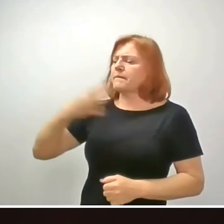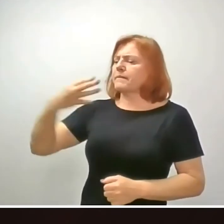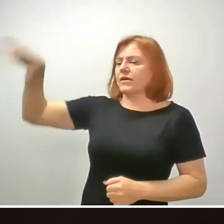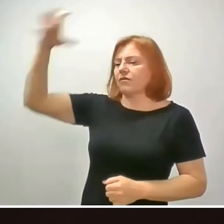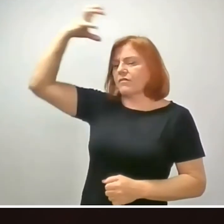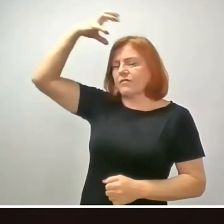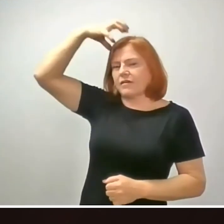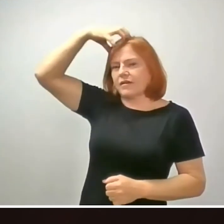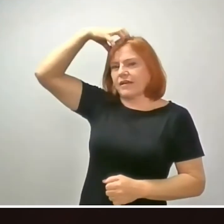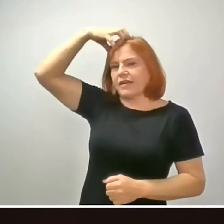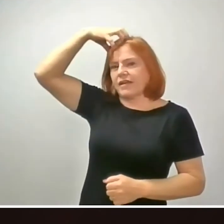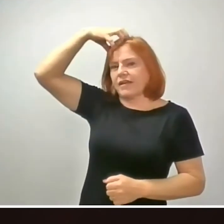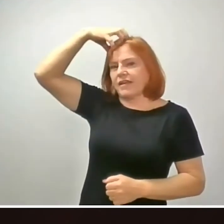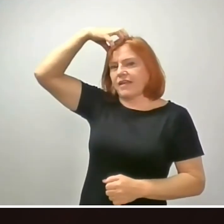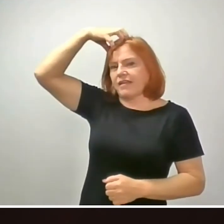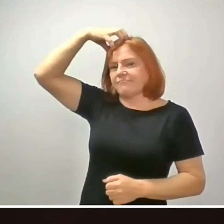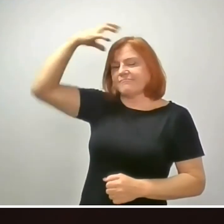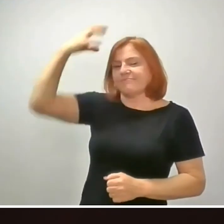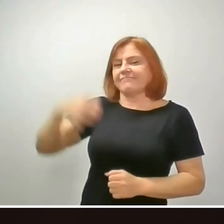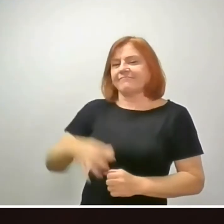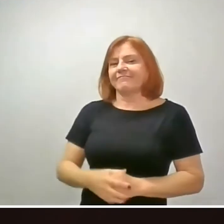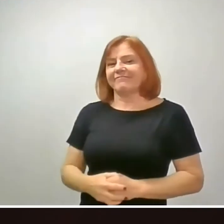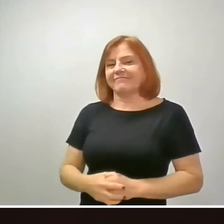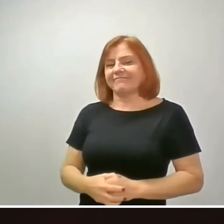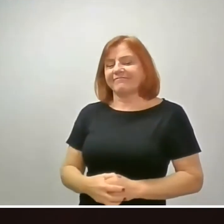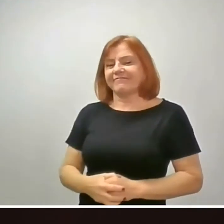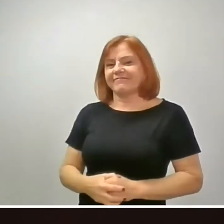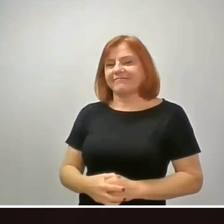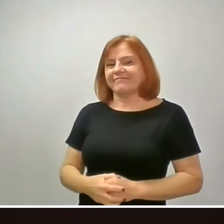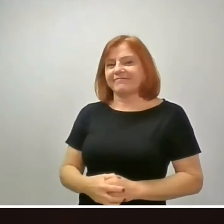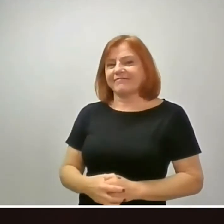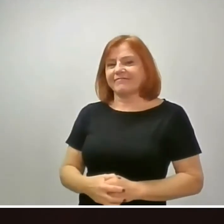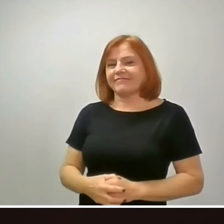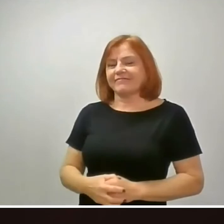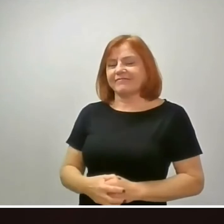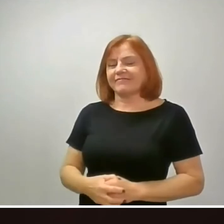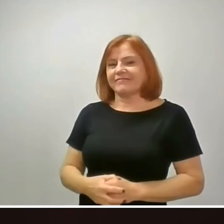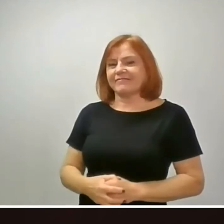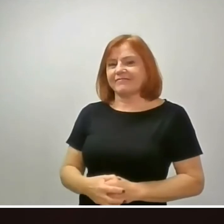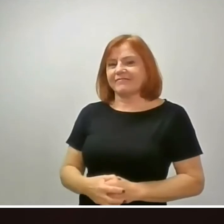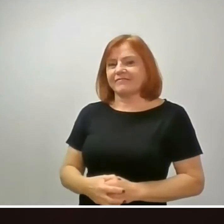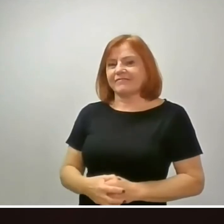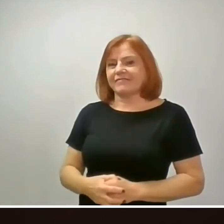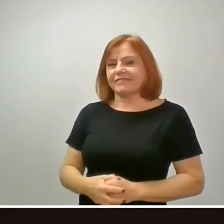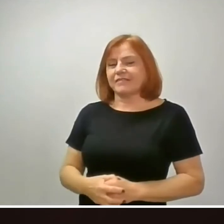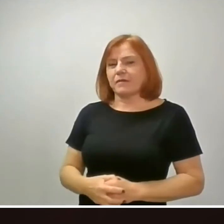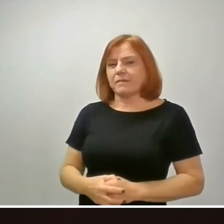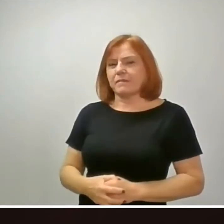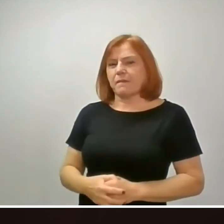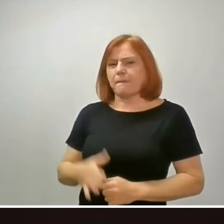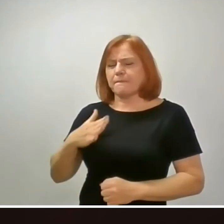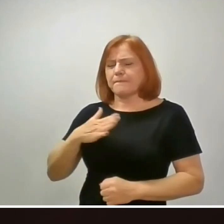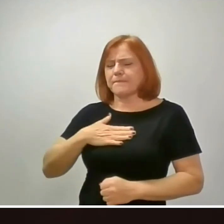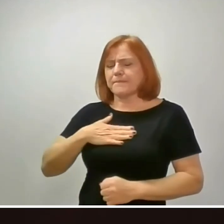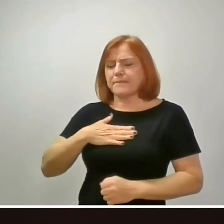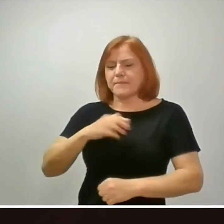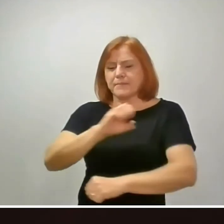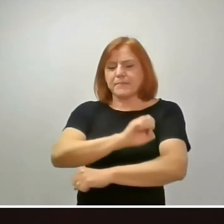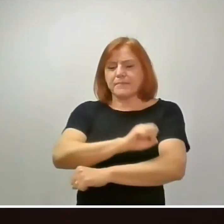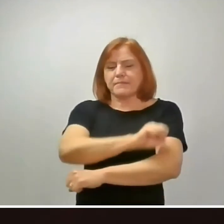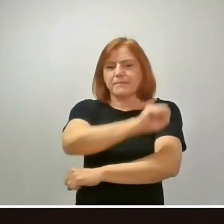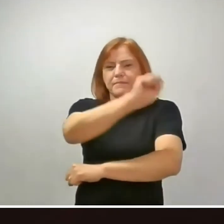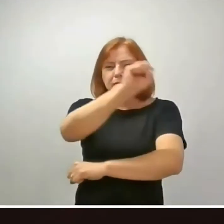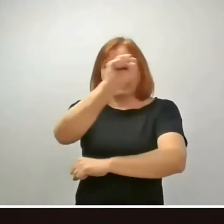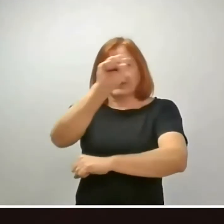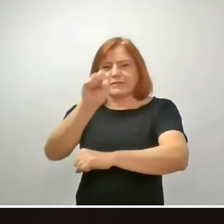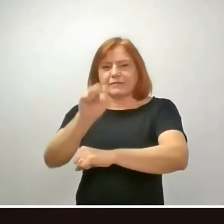Deus constituiu o seu rei, o meu rei sobre o meu santo monte Sião. E o santo monte Sião de Deus